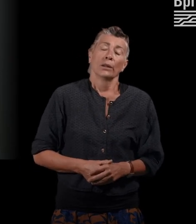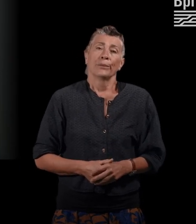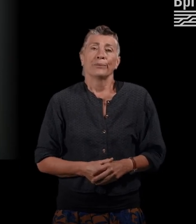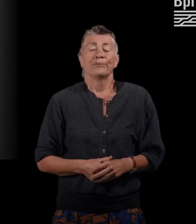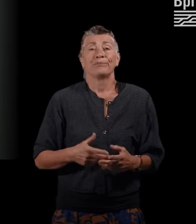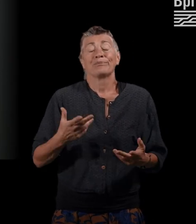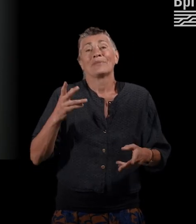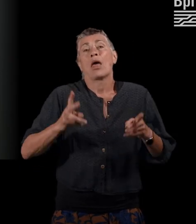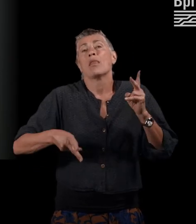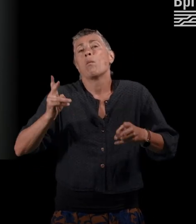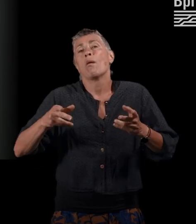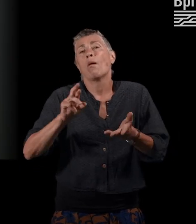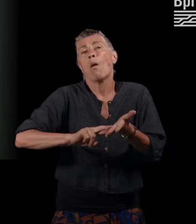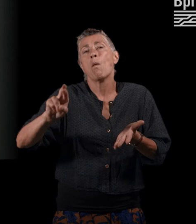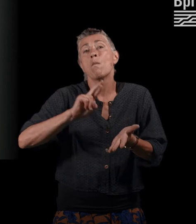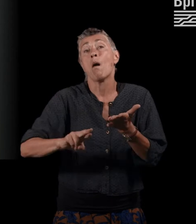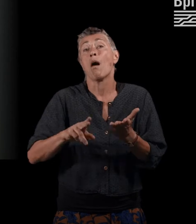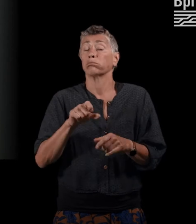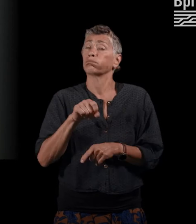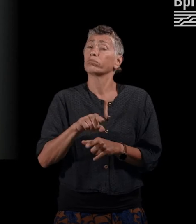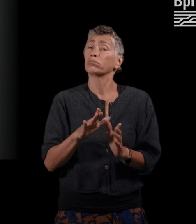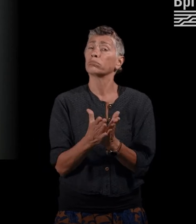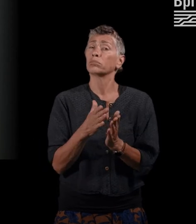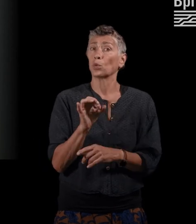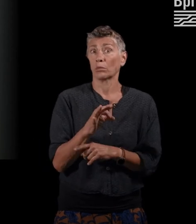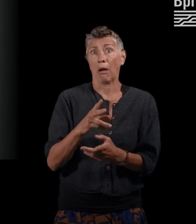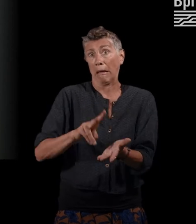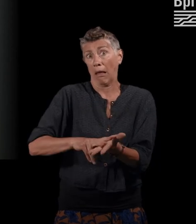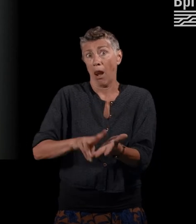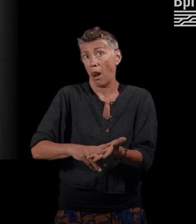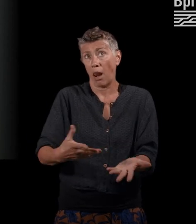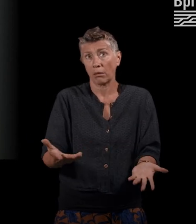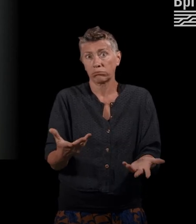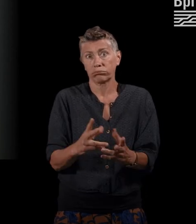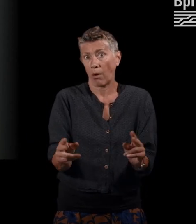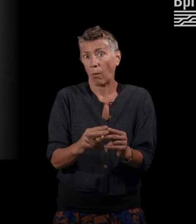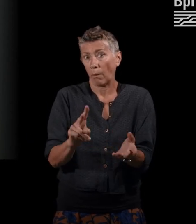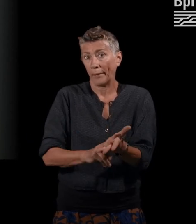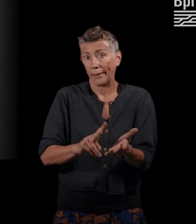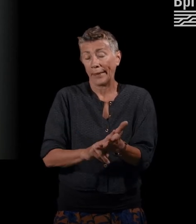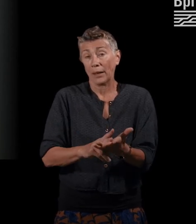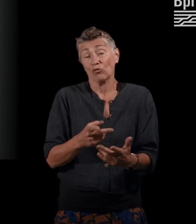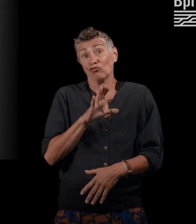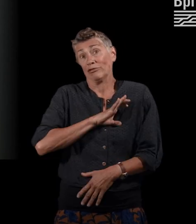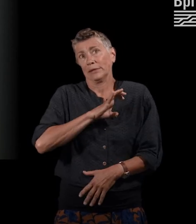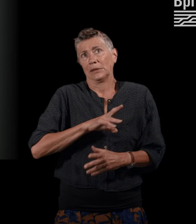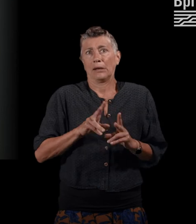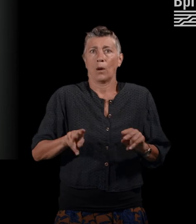Ça dépend quel roman. Mais là, oui, on est en plein dans le réel. On est en plein. Ce que j'ai essayé de faire.